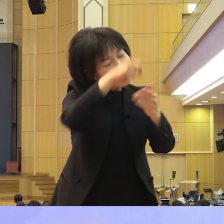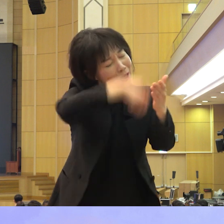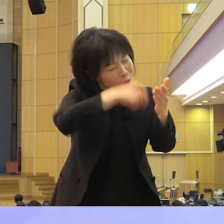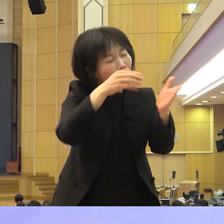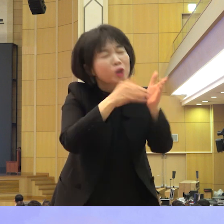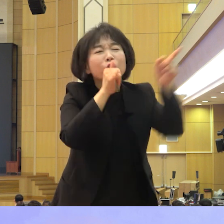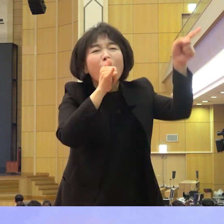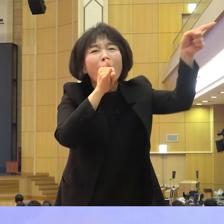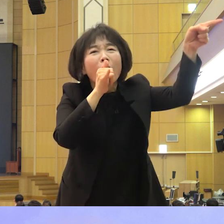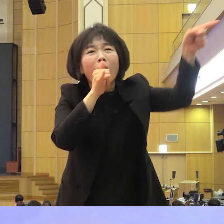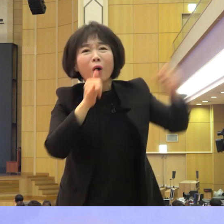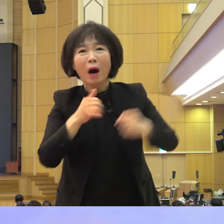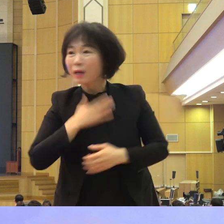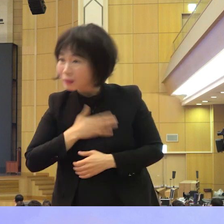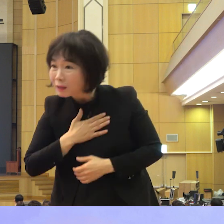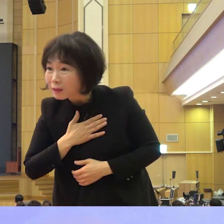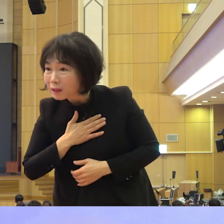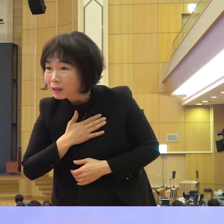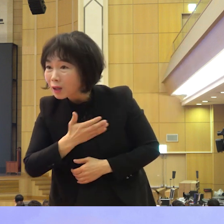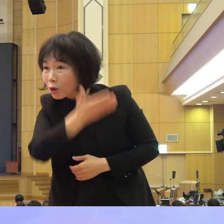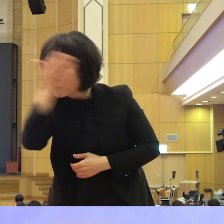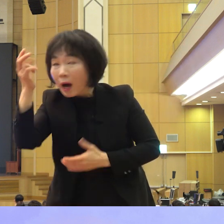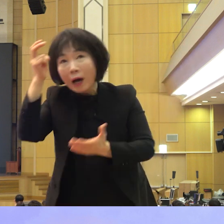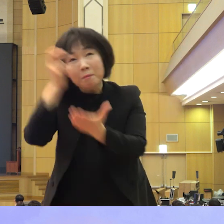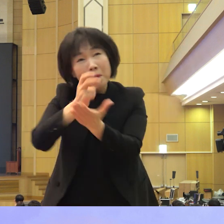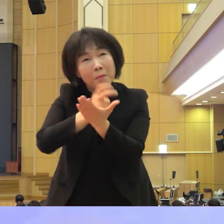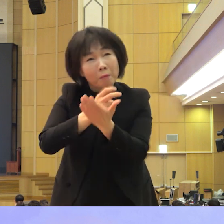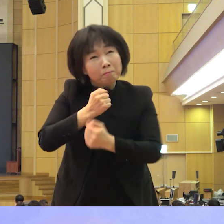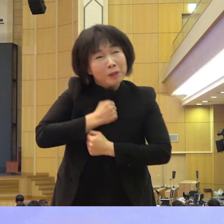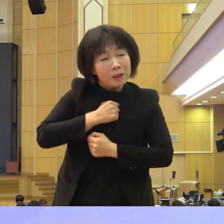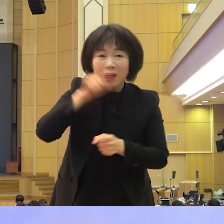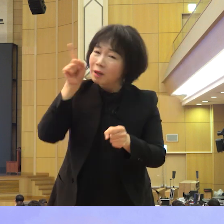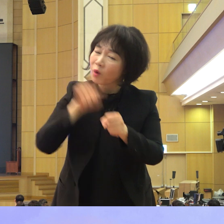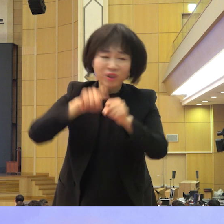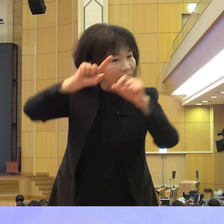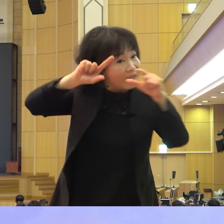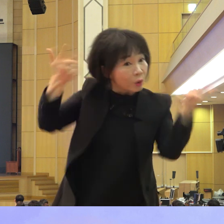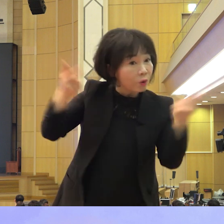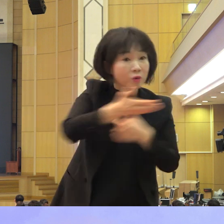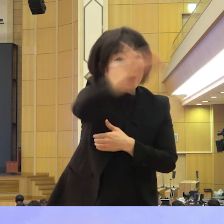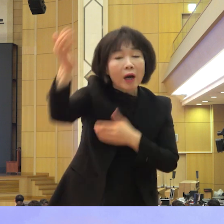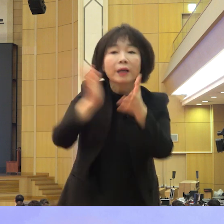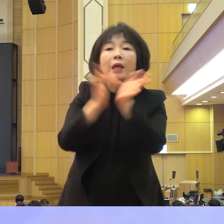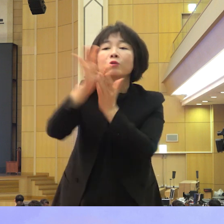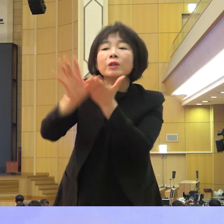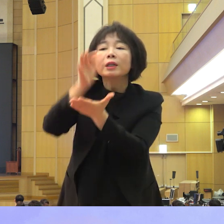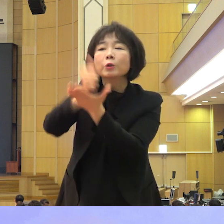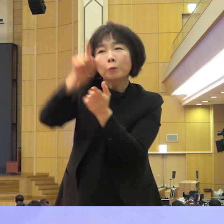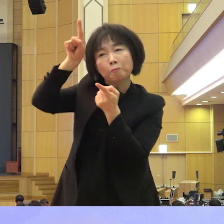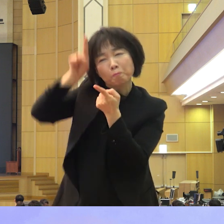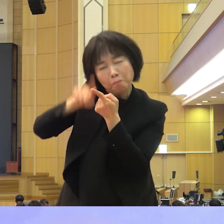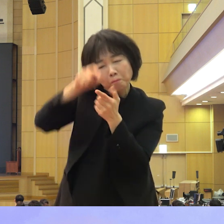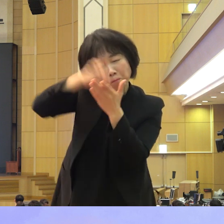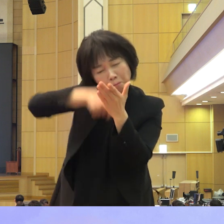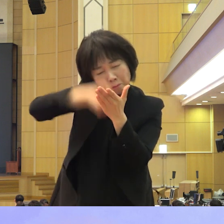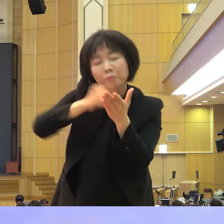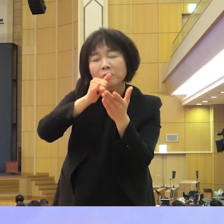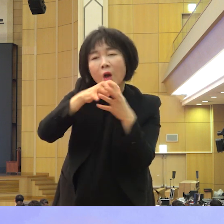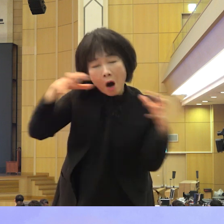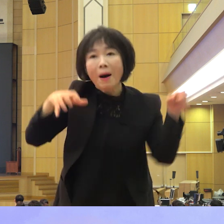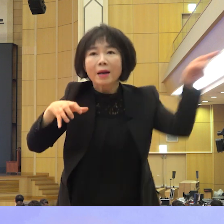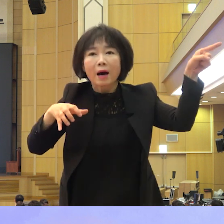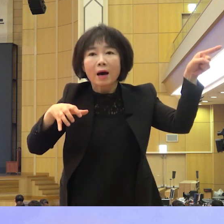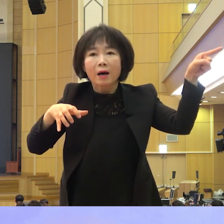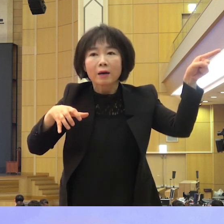하더라도 율법의 말씀에 따라 율법을 지키고자 하는 것이 아니라 바로 예수 그리스도에 대해서 기록이기 때문에,